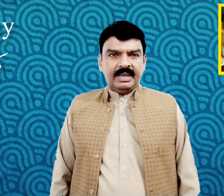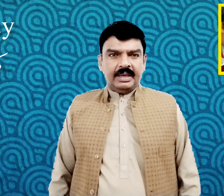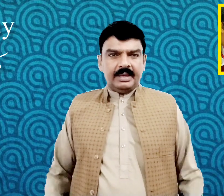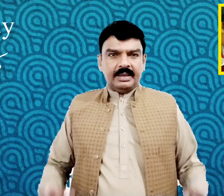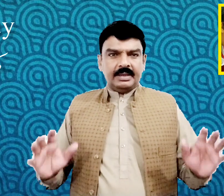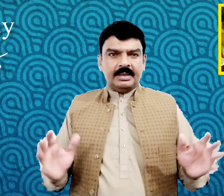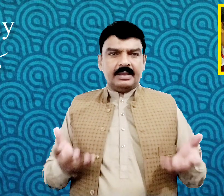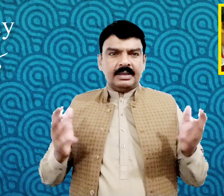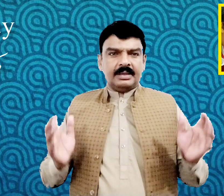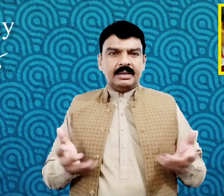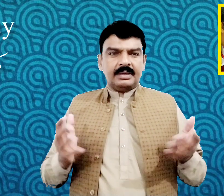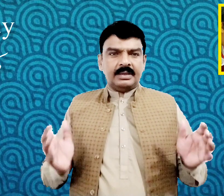प्ले।